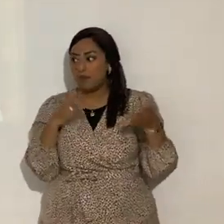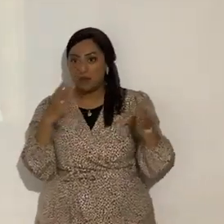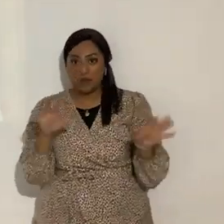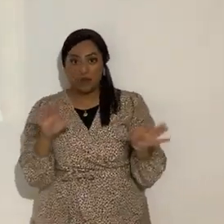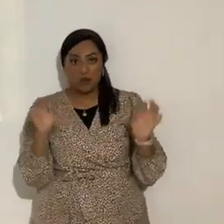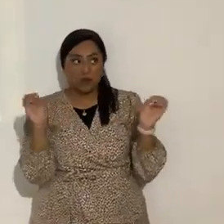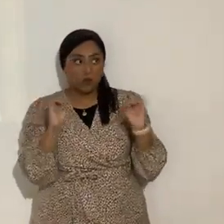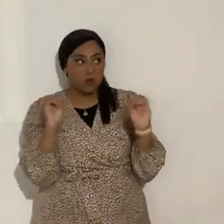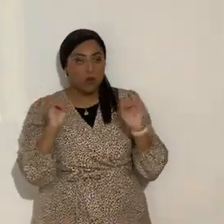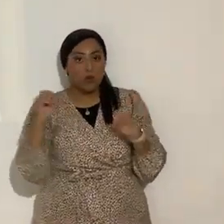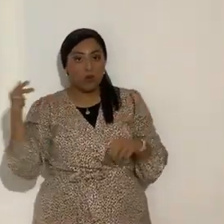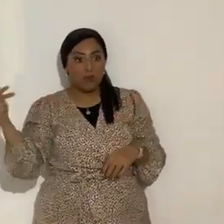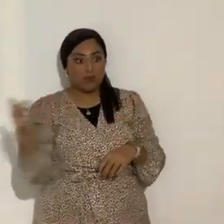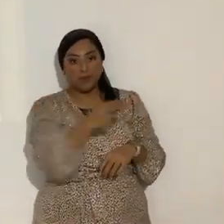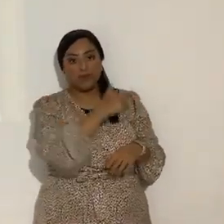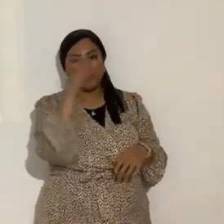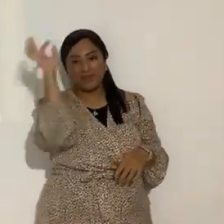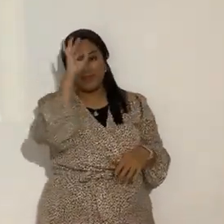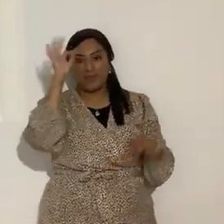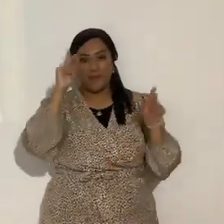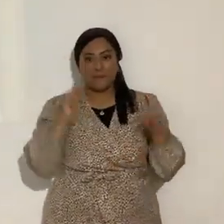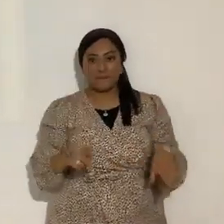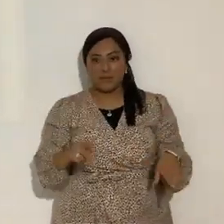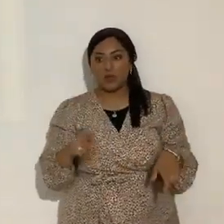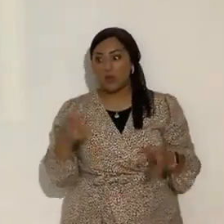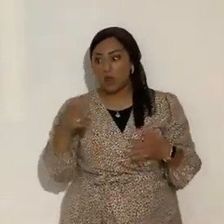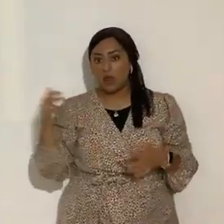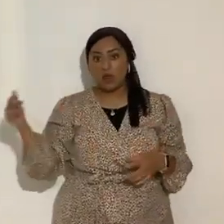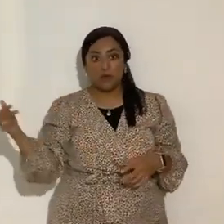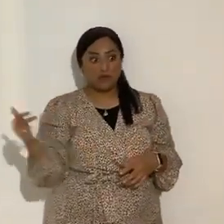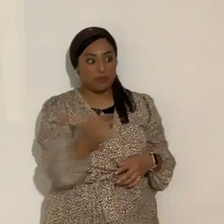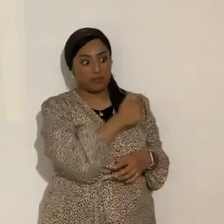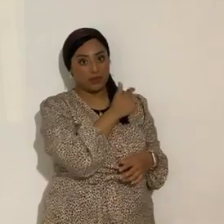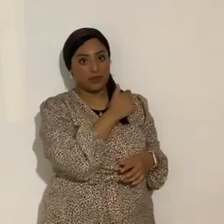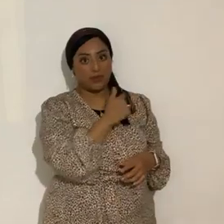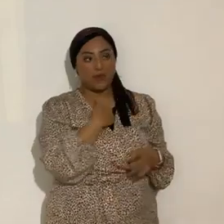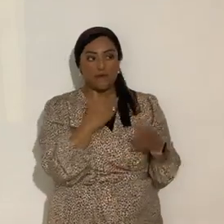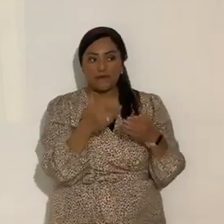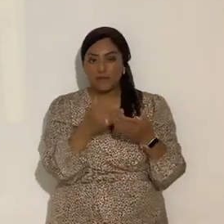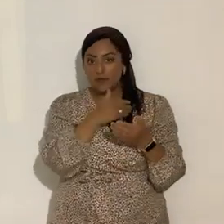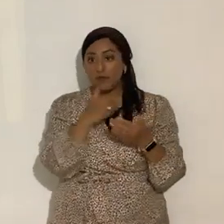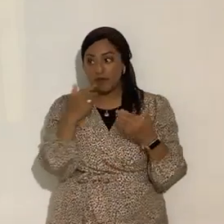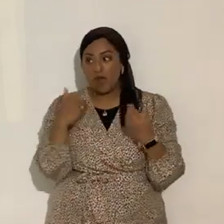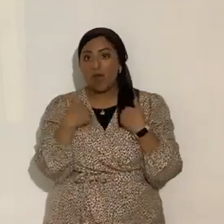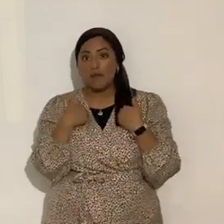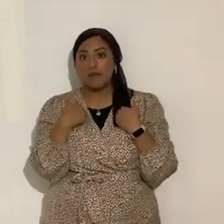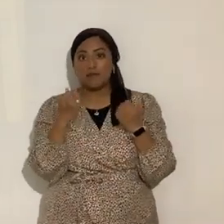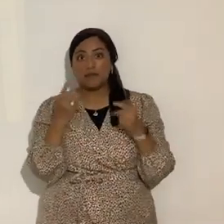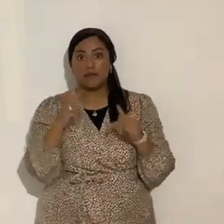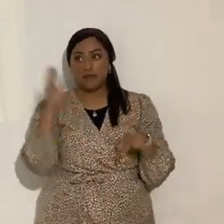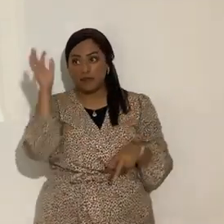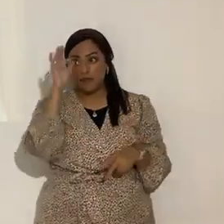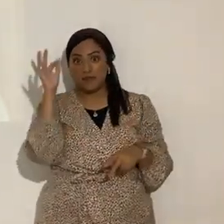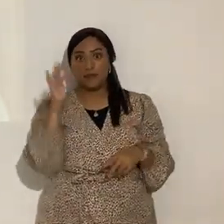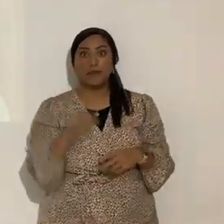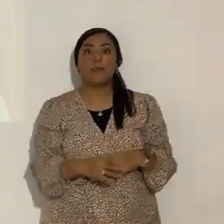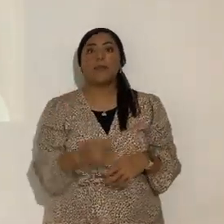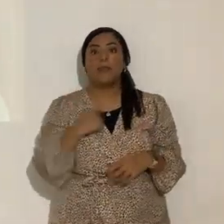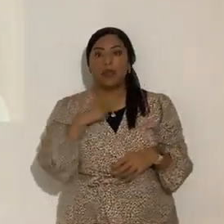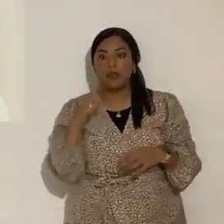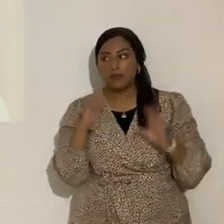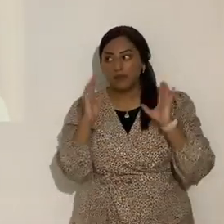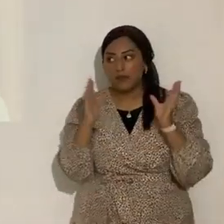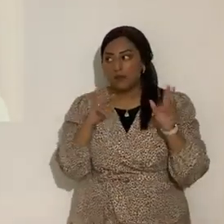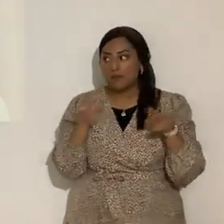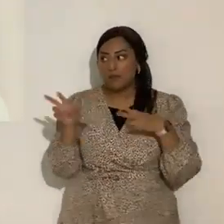y ver que no haya ningún imprudente que se quiera pasar el rojo, porque lo hay, ¿sí? Entonces yo tengo que